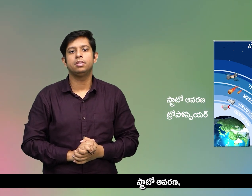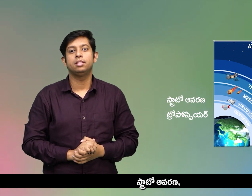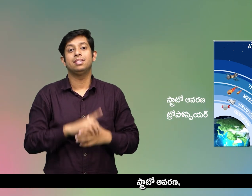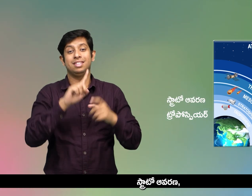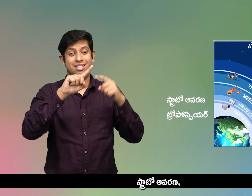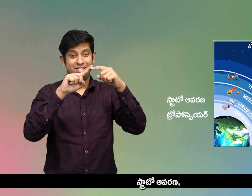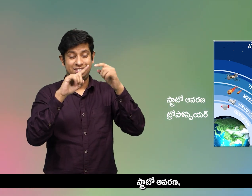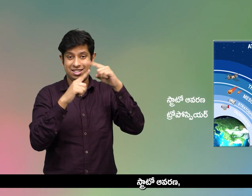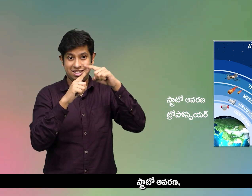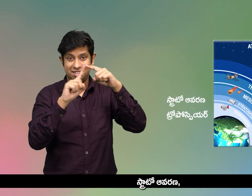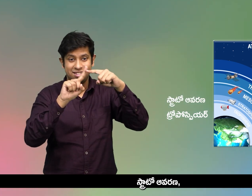స్ట్రాటో ఆవరణ,